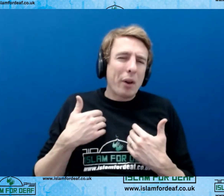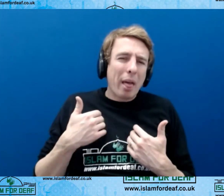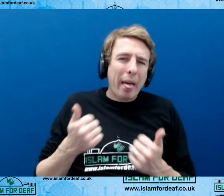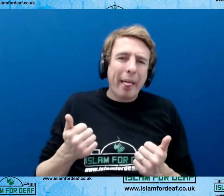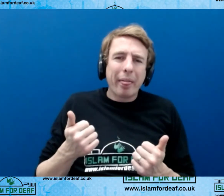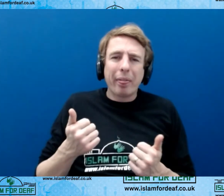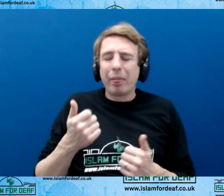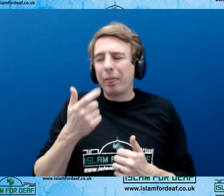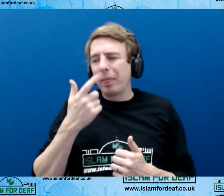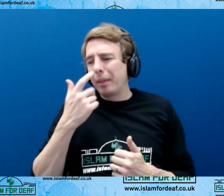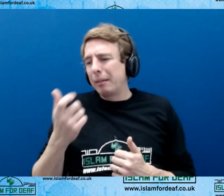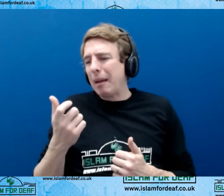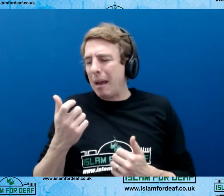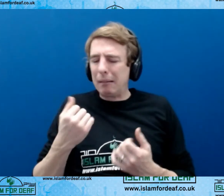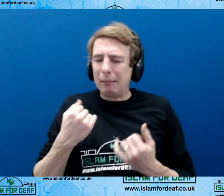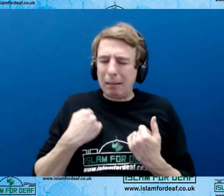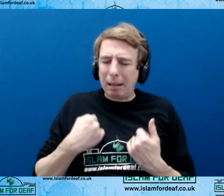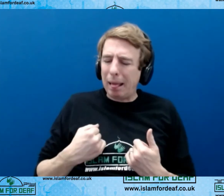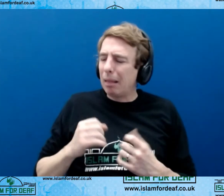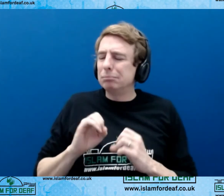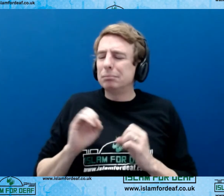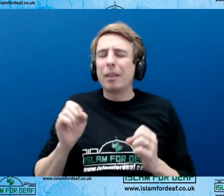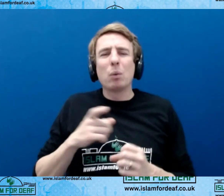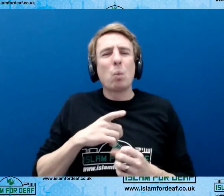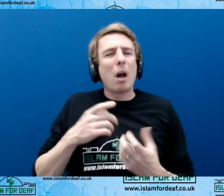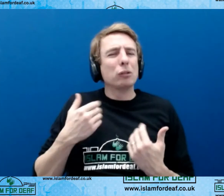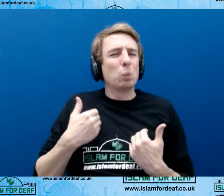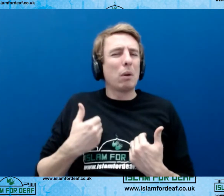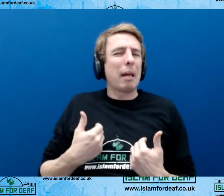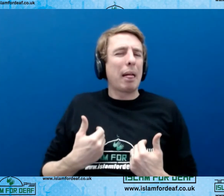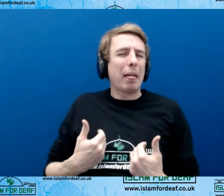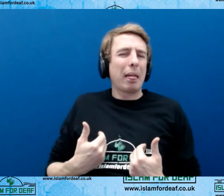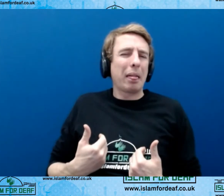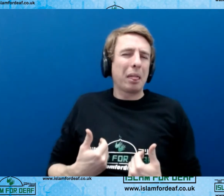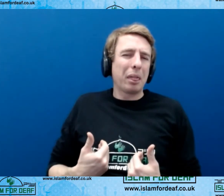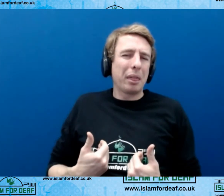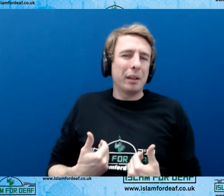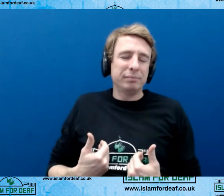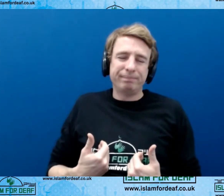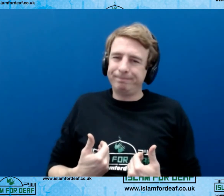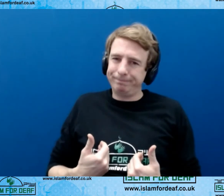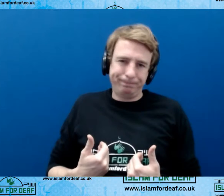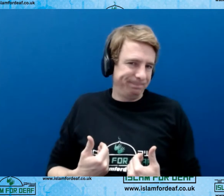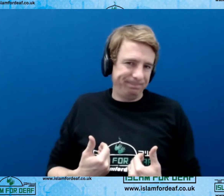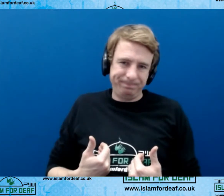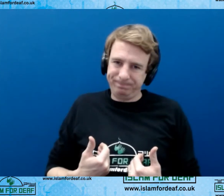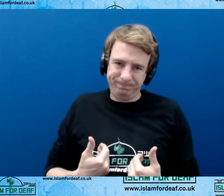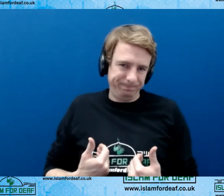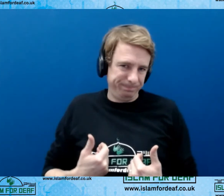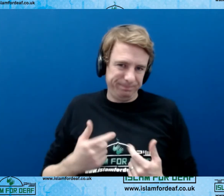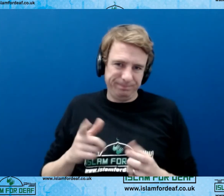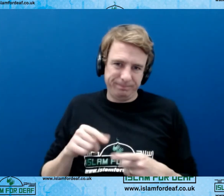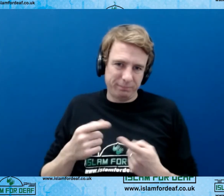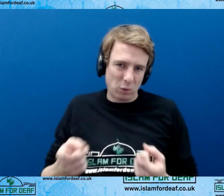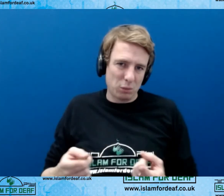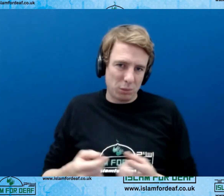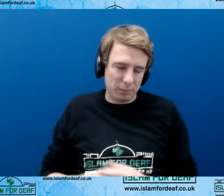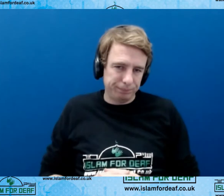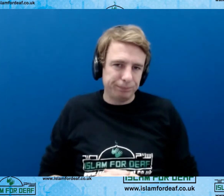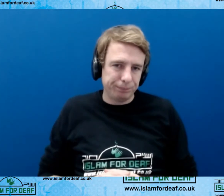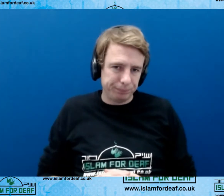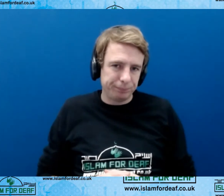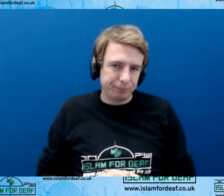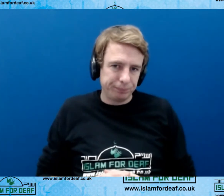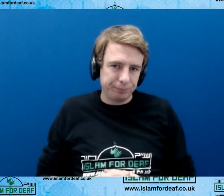the case. قال تعالى: كلا ليس الأمر كما يظن ولا كما يحسب. Allah the Most